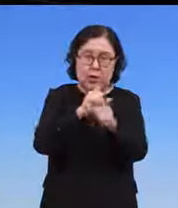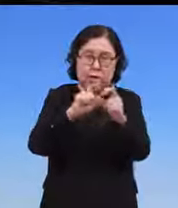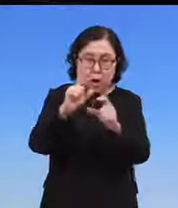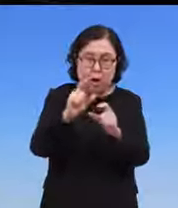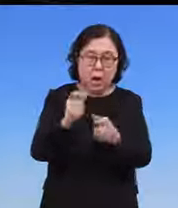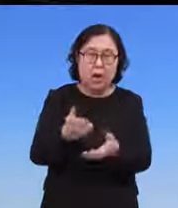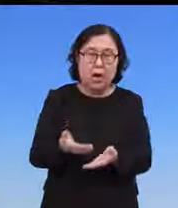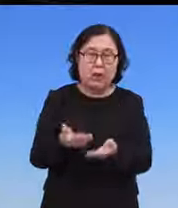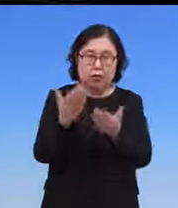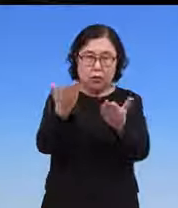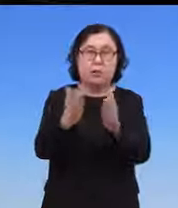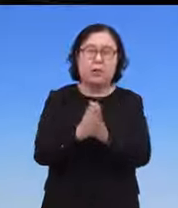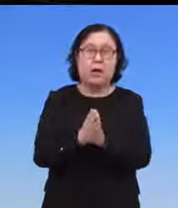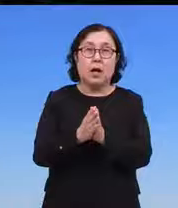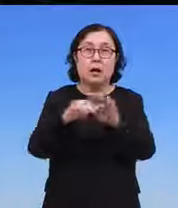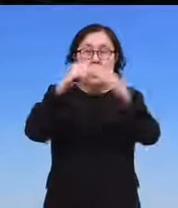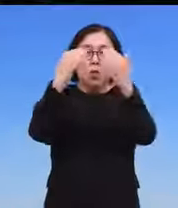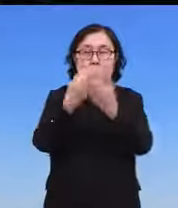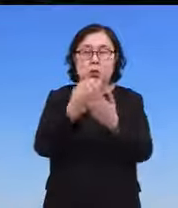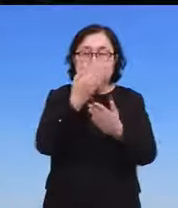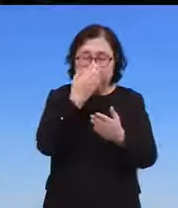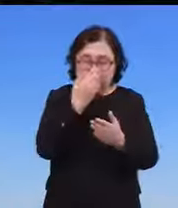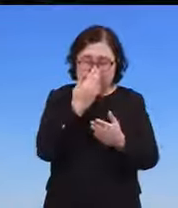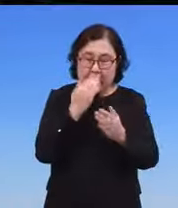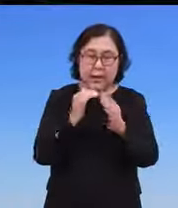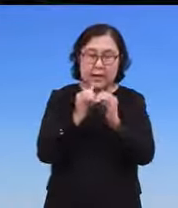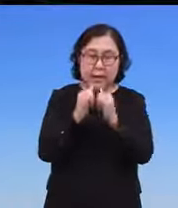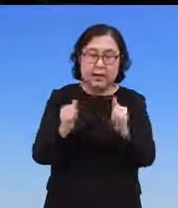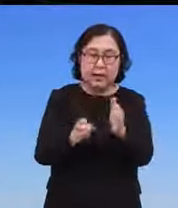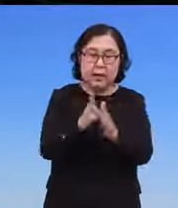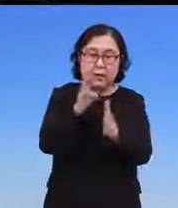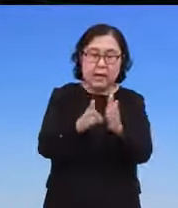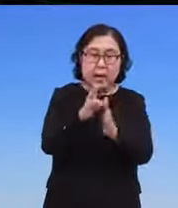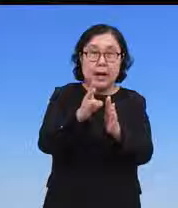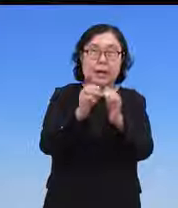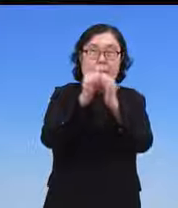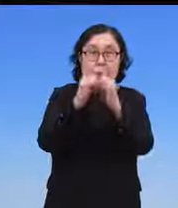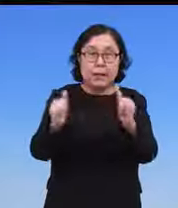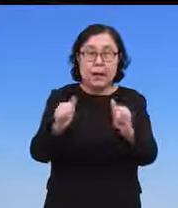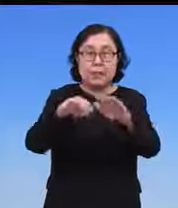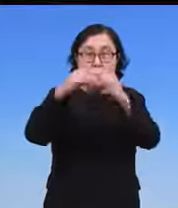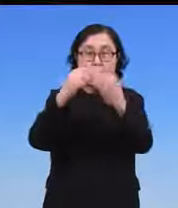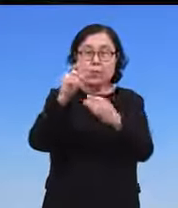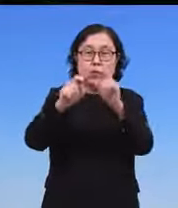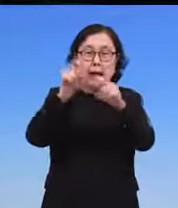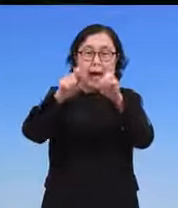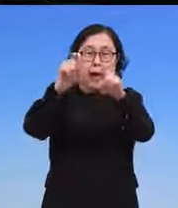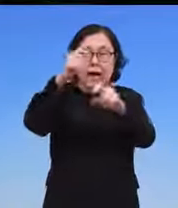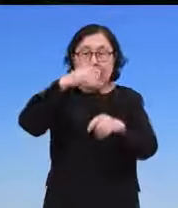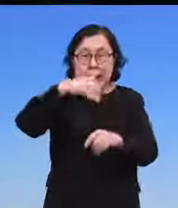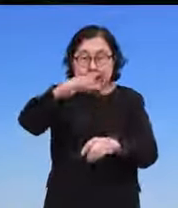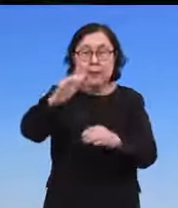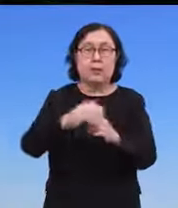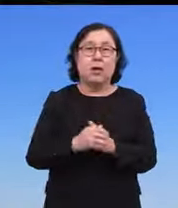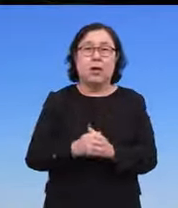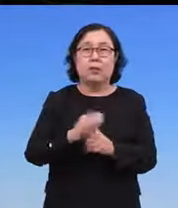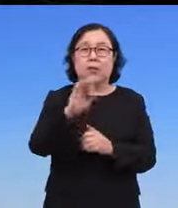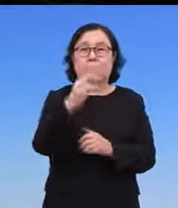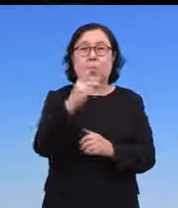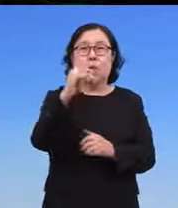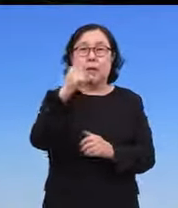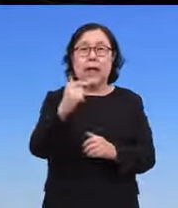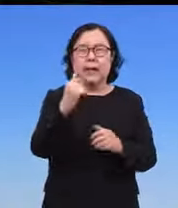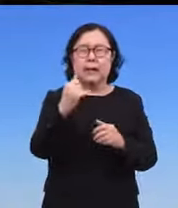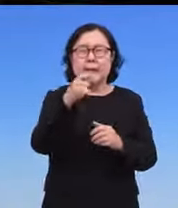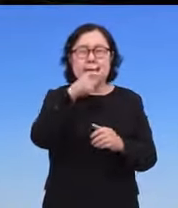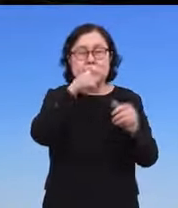5절을 보세요. 본문 5절. 온 유대 지방과 예루살렘 사람이 다 나아가 자기 죄를 자복하고 요단강에서 이게 세례를